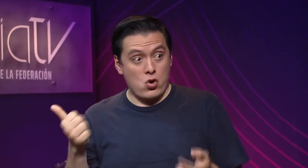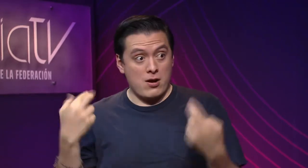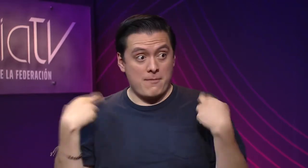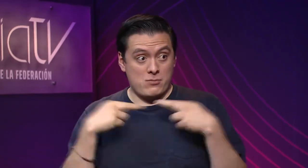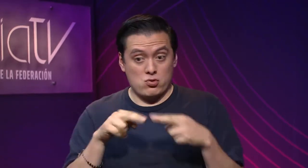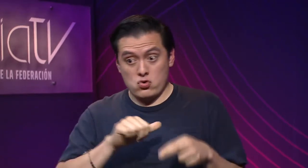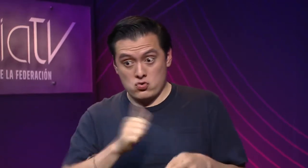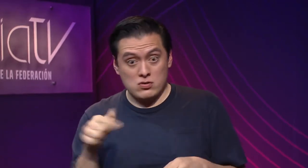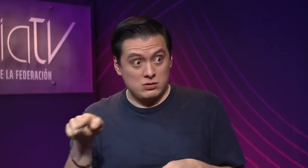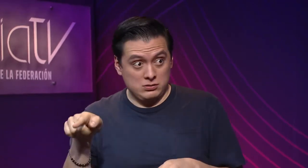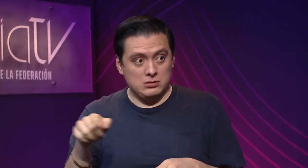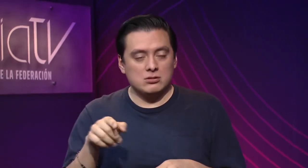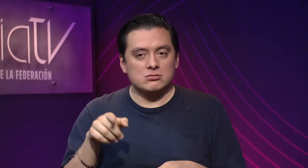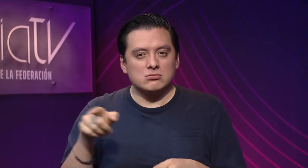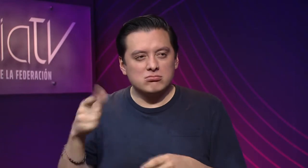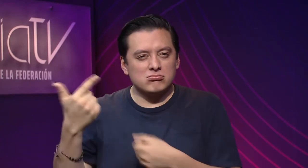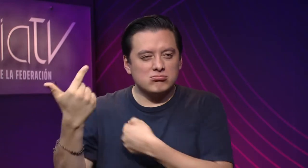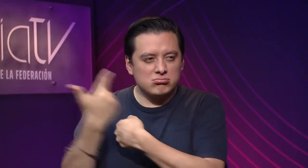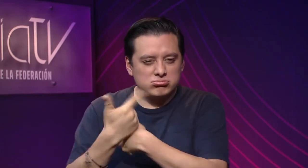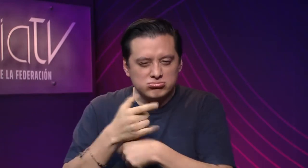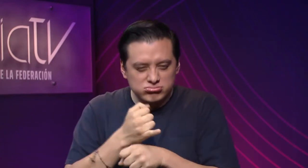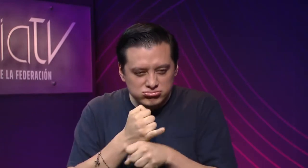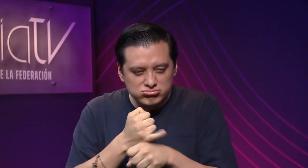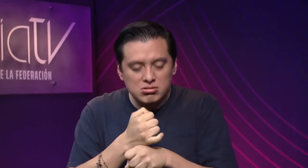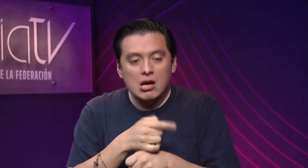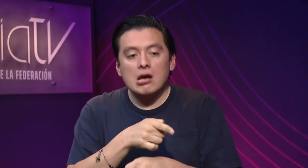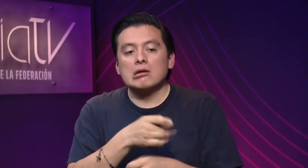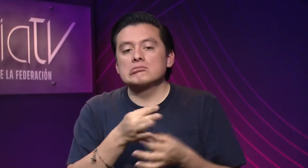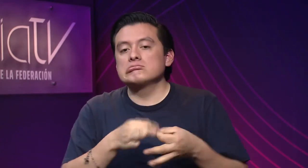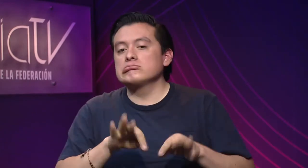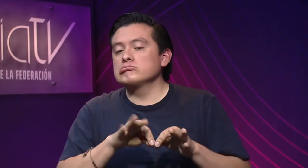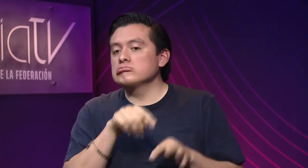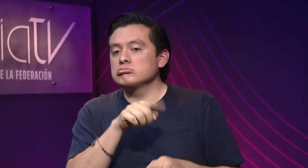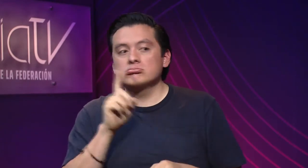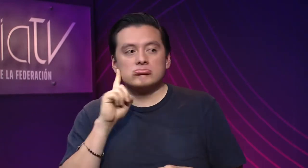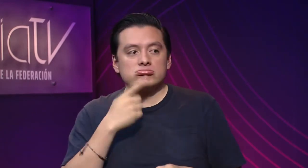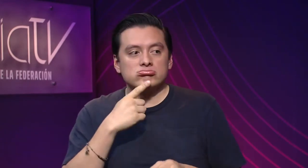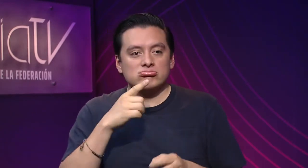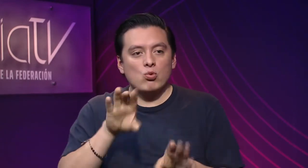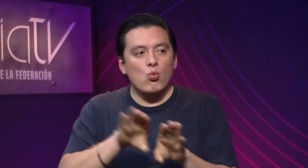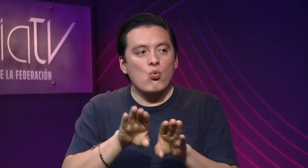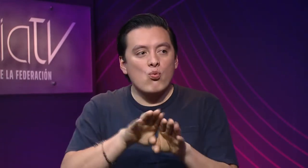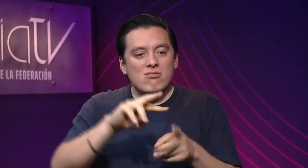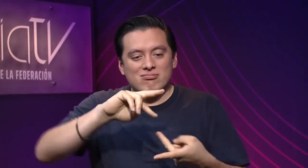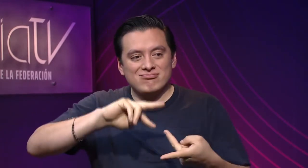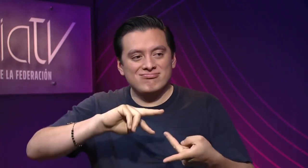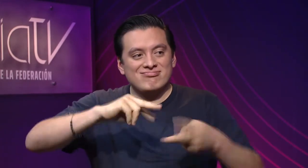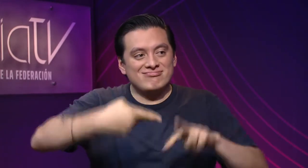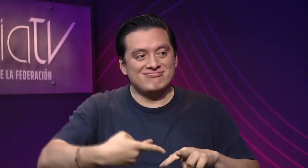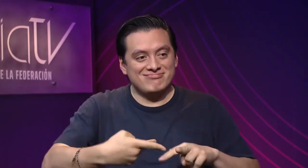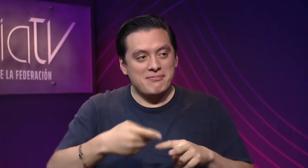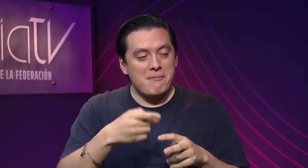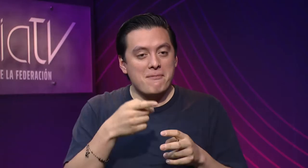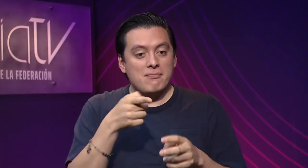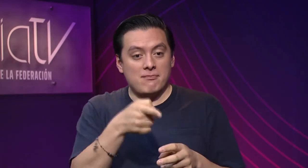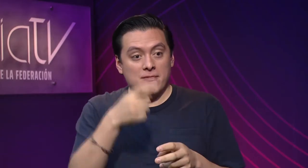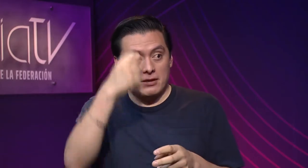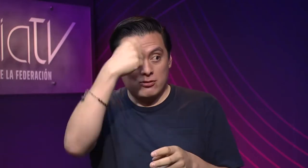entender la parte teórica en cuestiones más prácticas. Eso sucedía con algunos maestros, pero uno de los maestros de la plantilla,